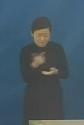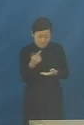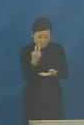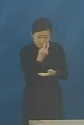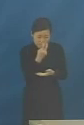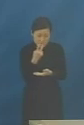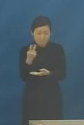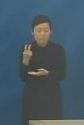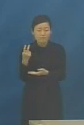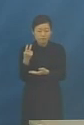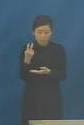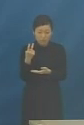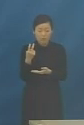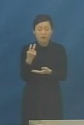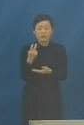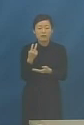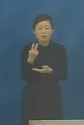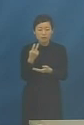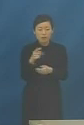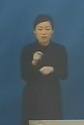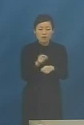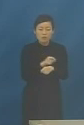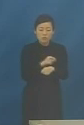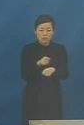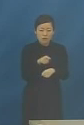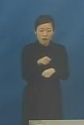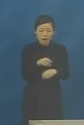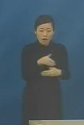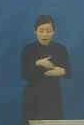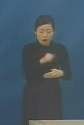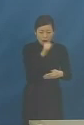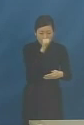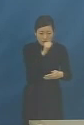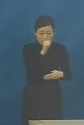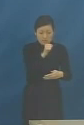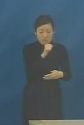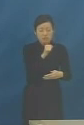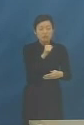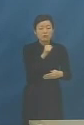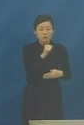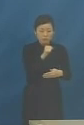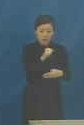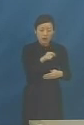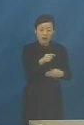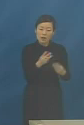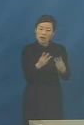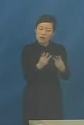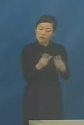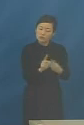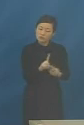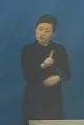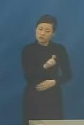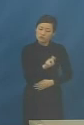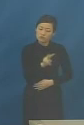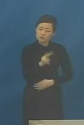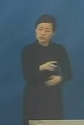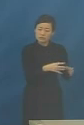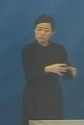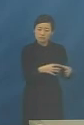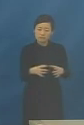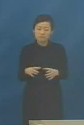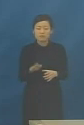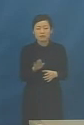てその中で特に保存状態が良いもの12のまあ答えについてですね